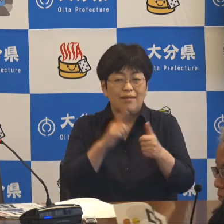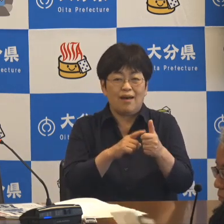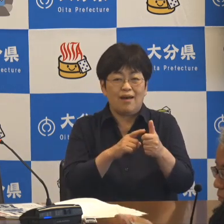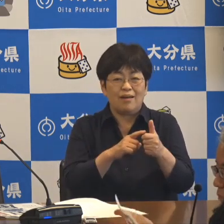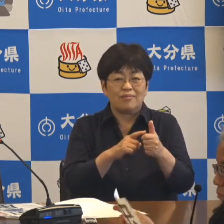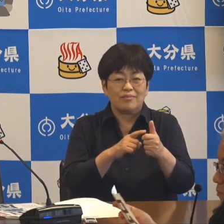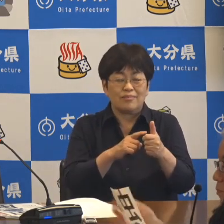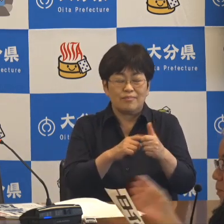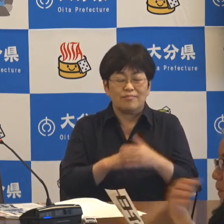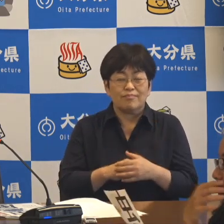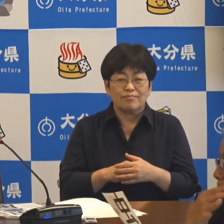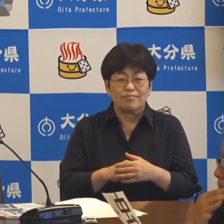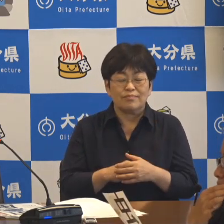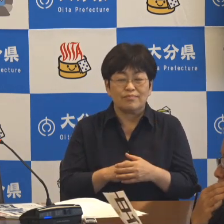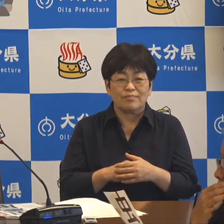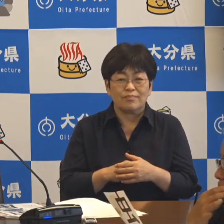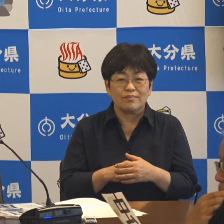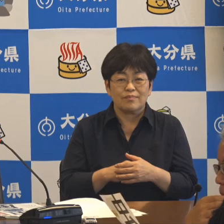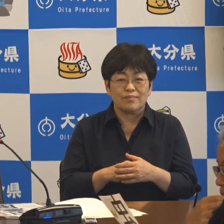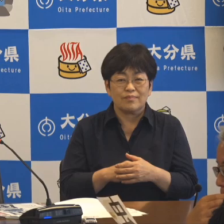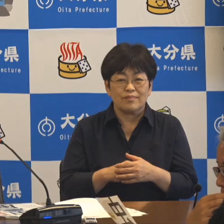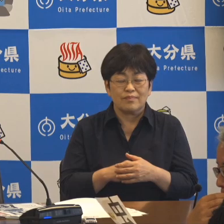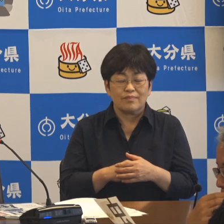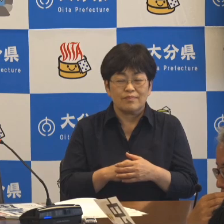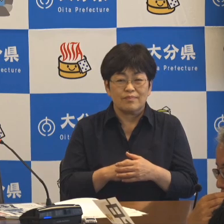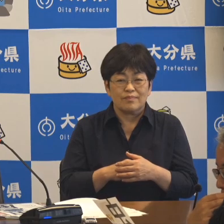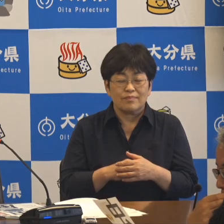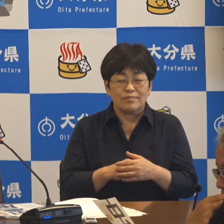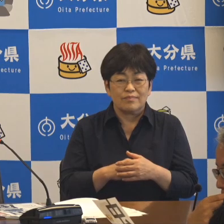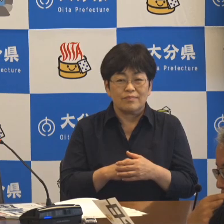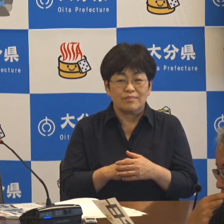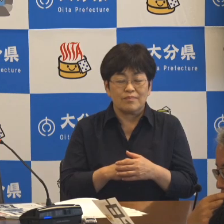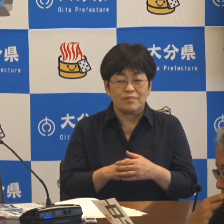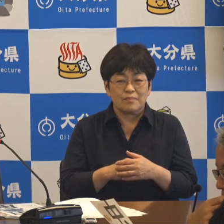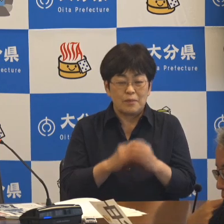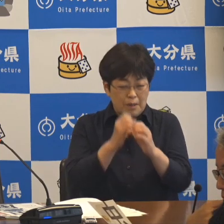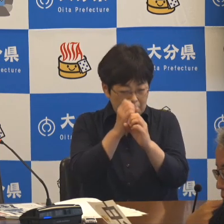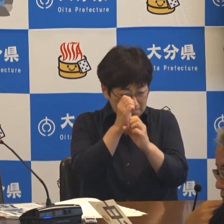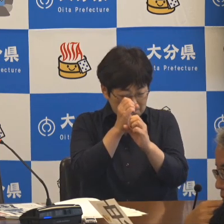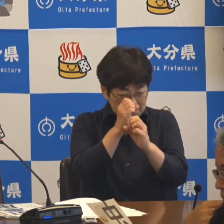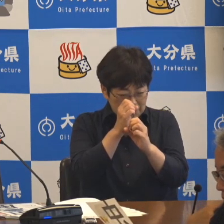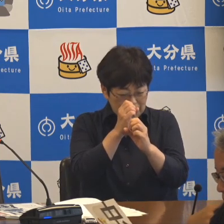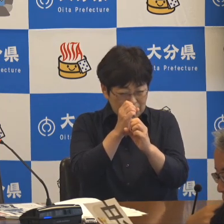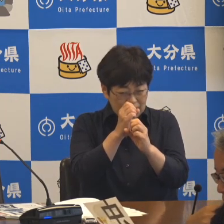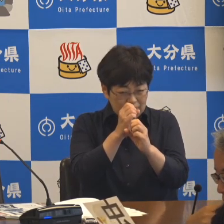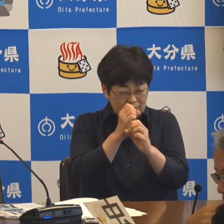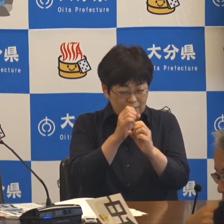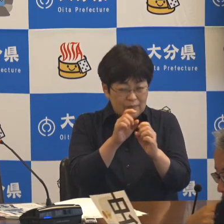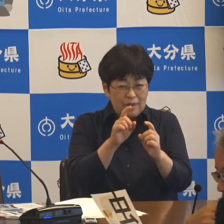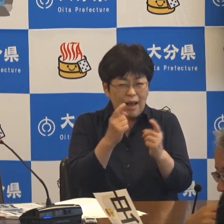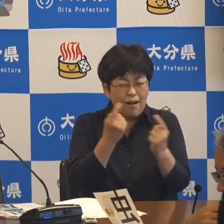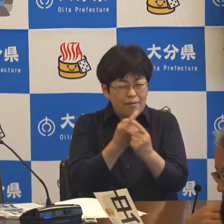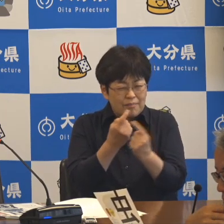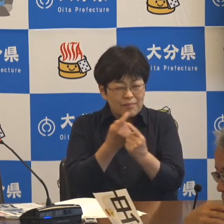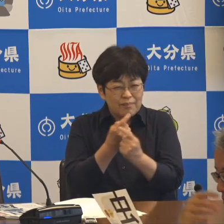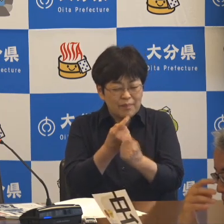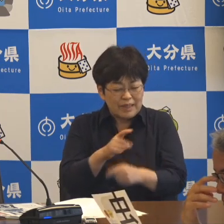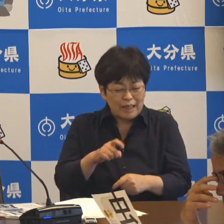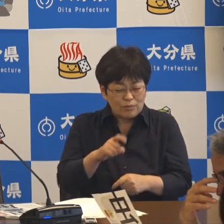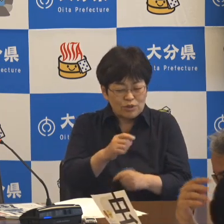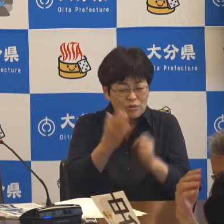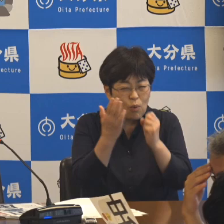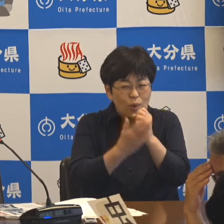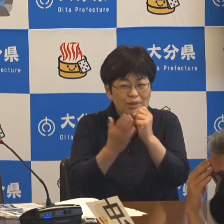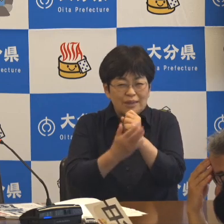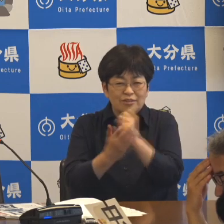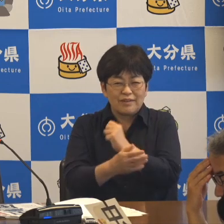のは、焦点深度をですね、多い時には数百回変えまして、昆虫を撮影して焦点のあった部分だけを